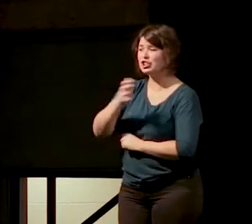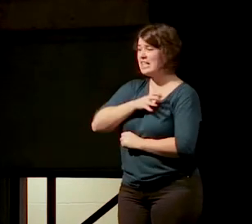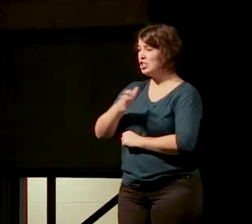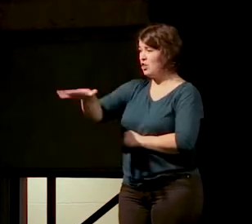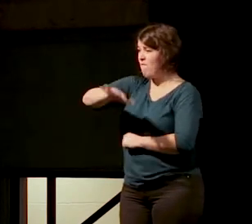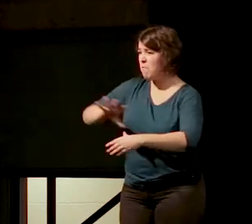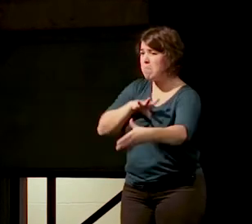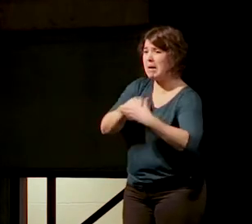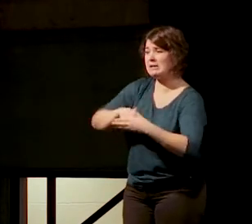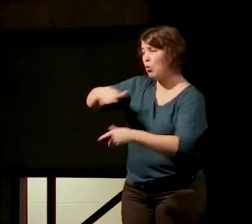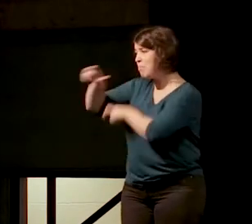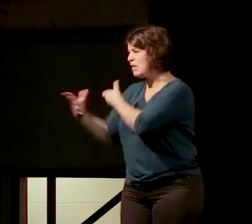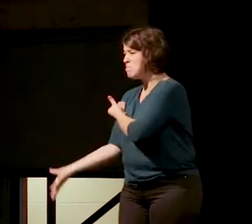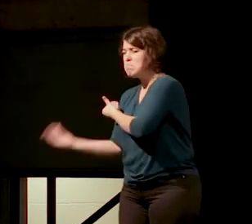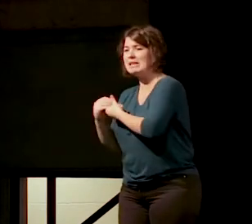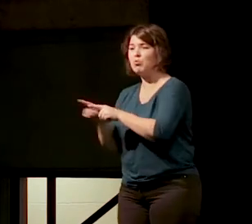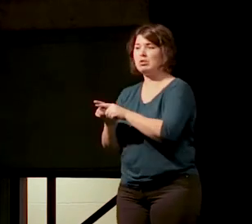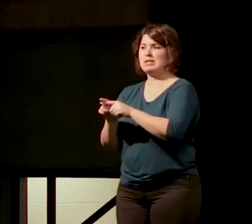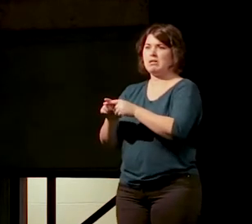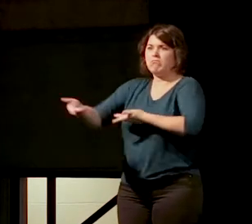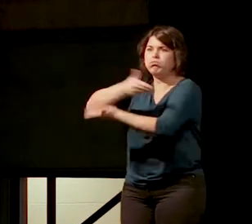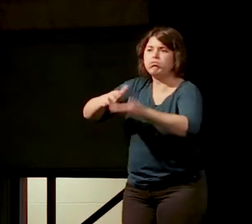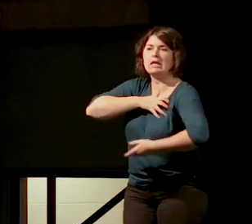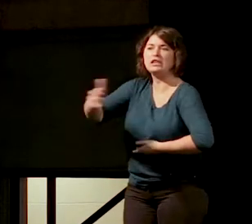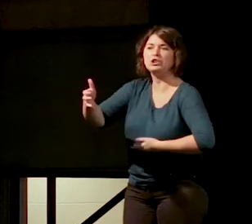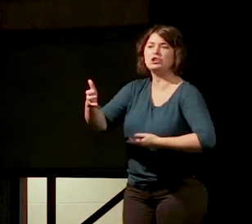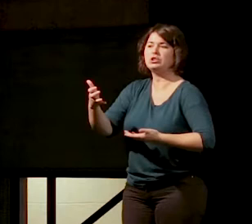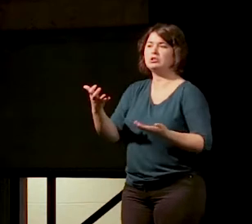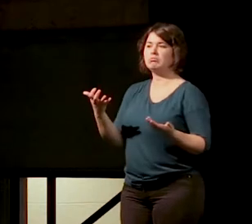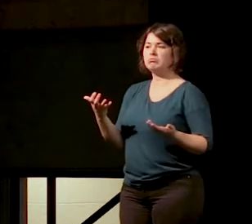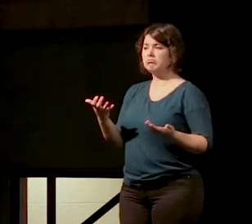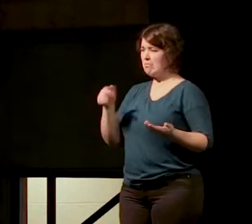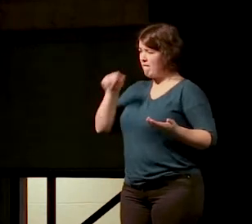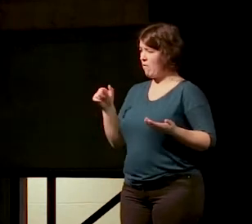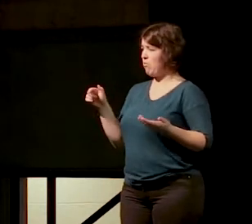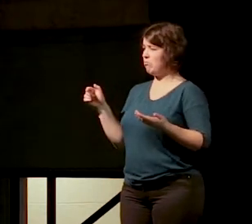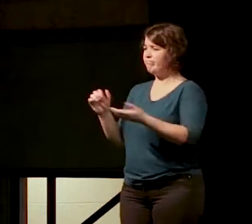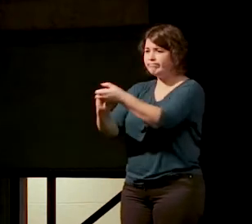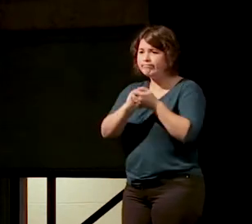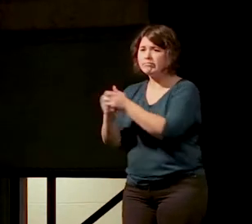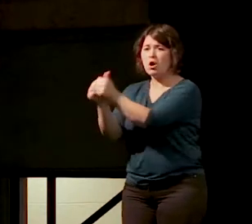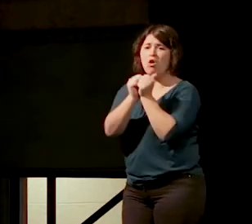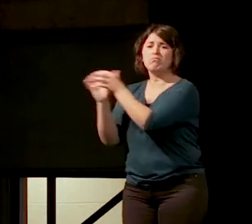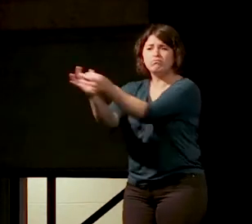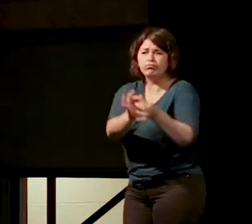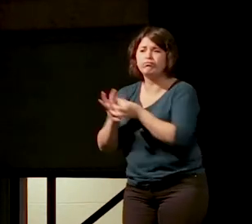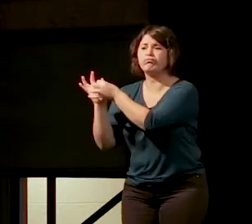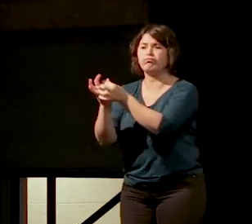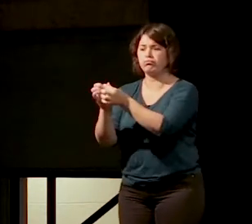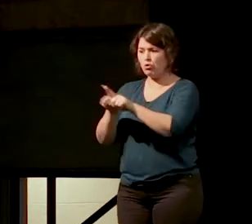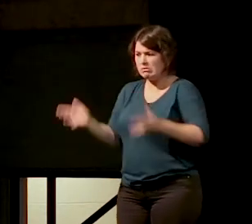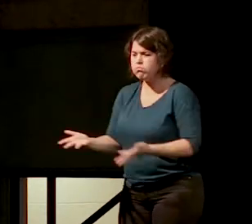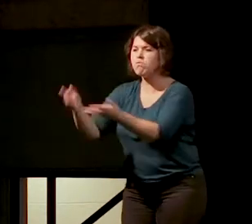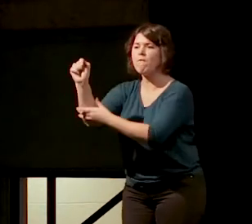vous, riche des autres, riche du dialogue. Alors fédérer, oui, fédérer, rassembler, être